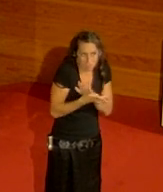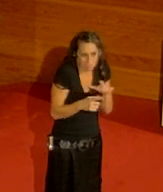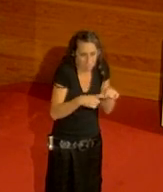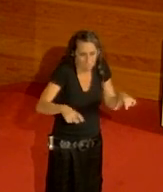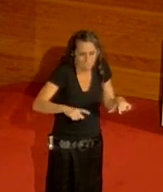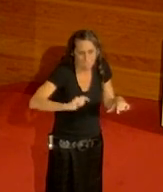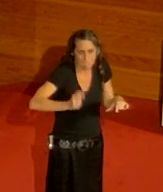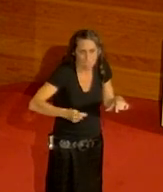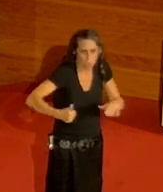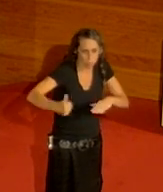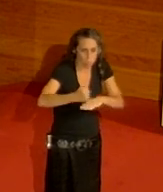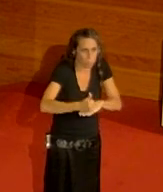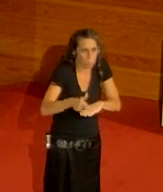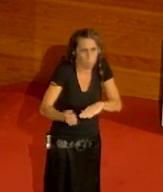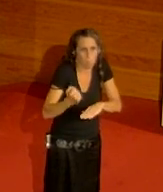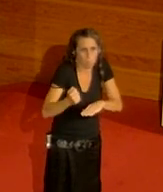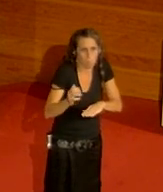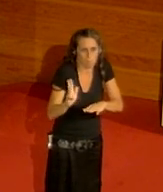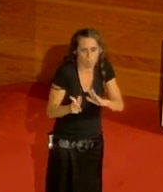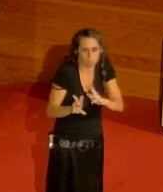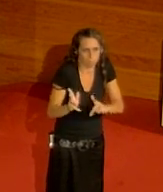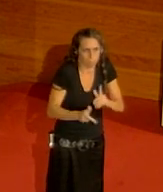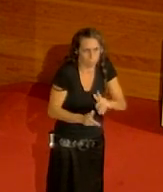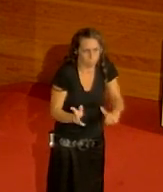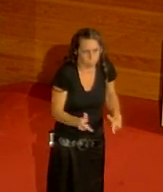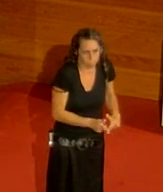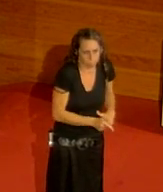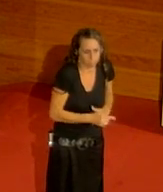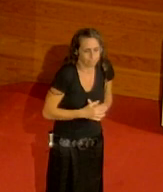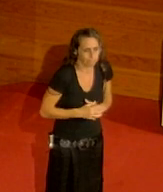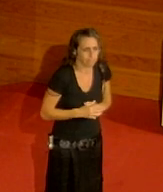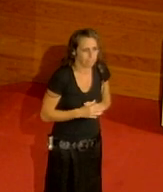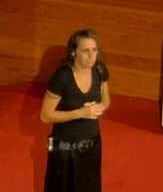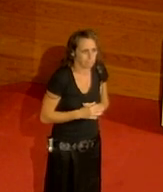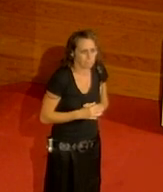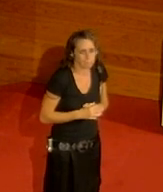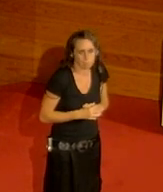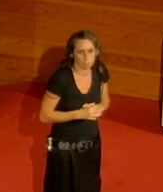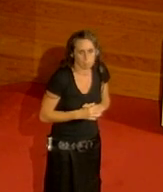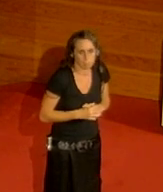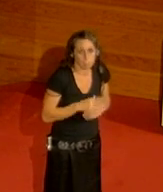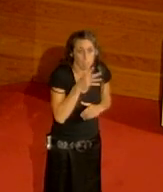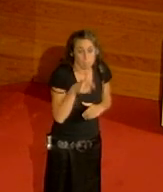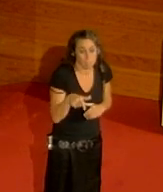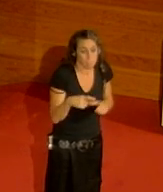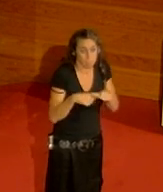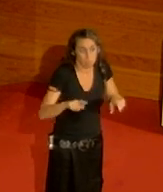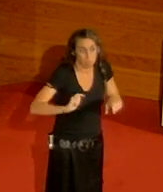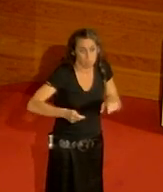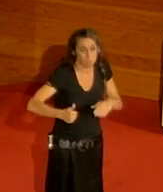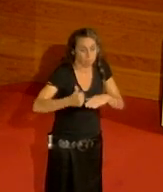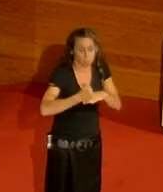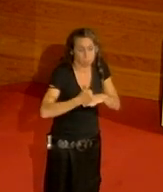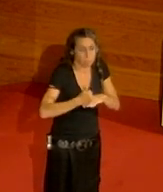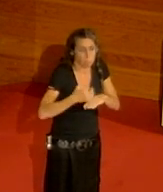de de contenido vaciarlo de poder Pues porque es el único la única institución que puede